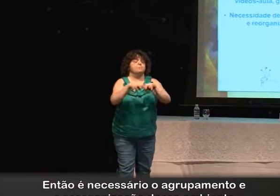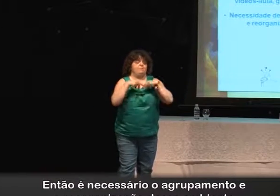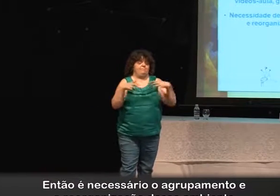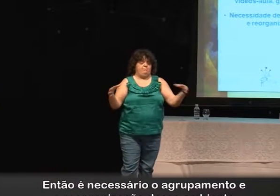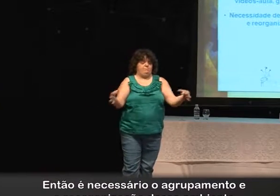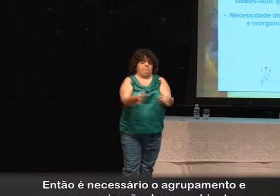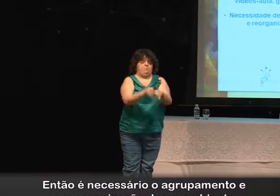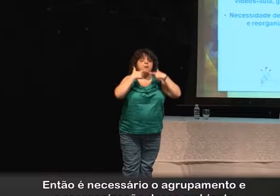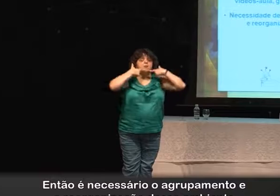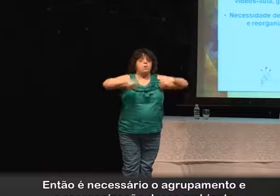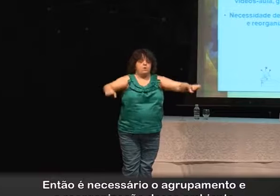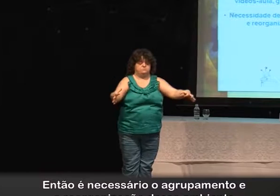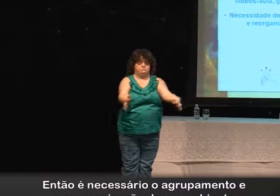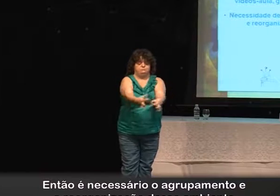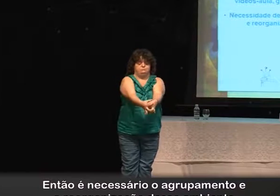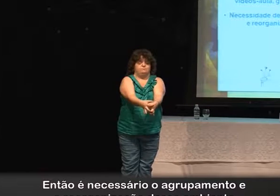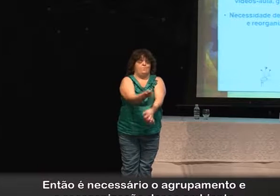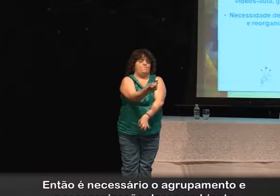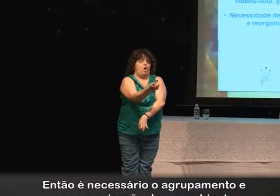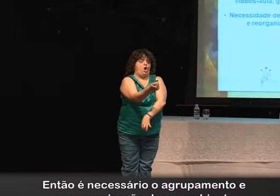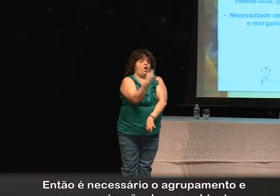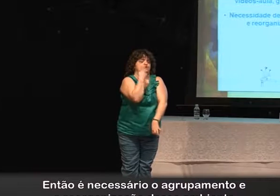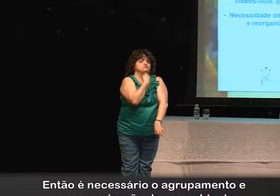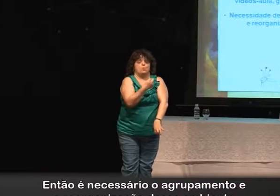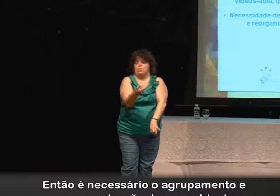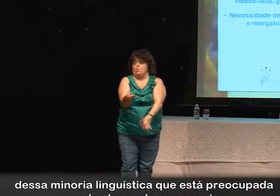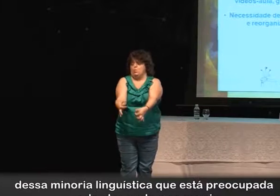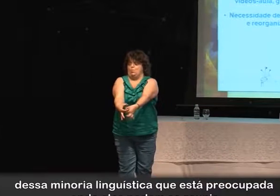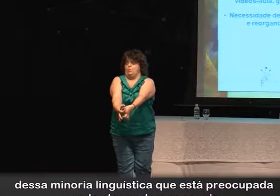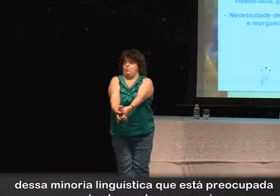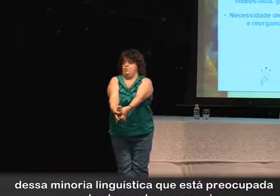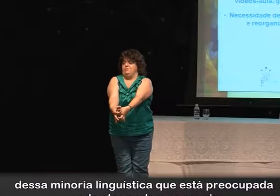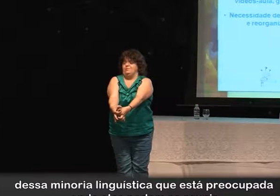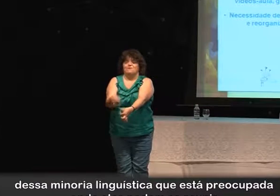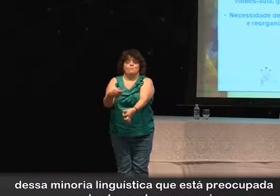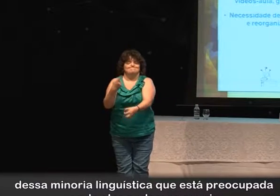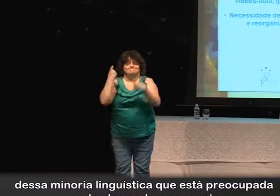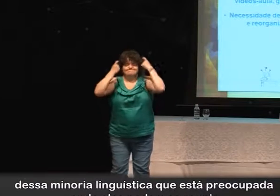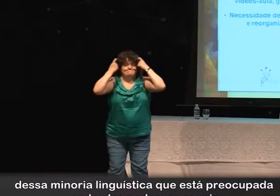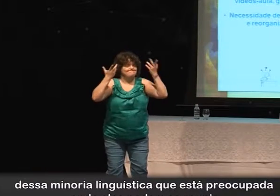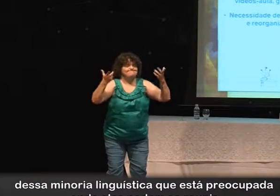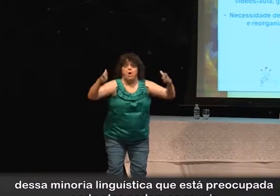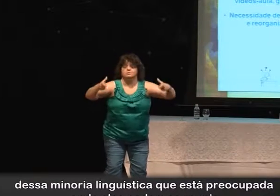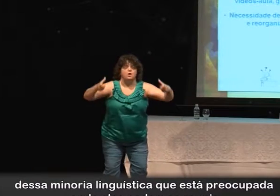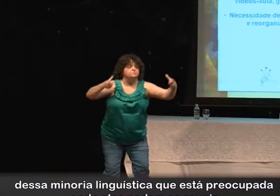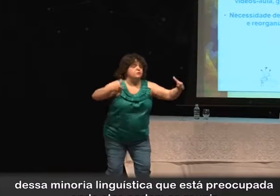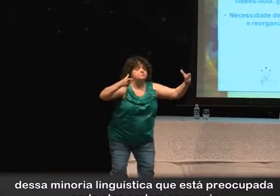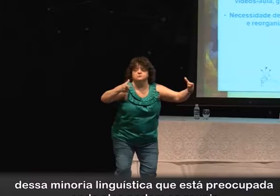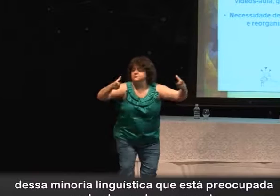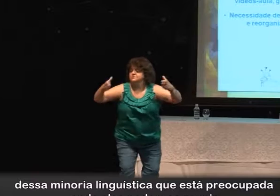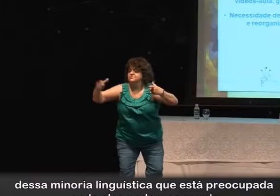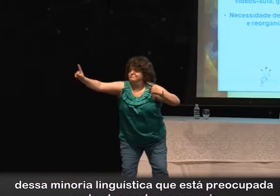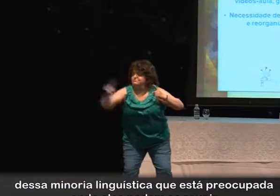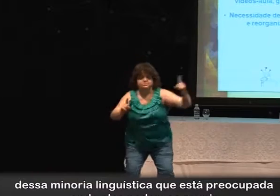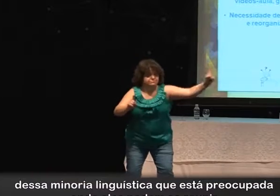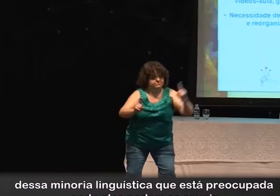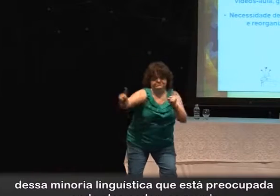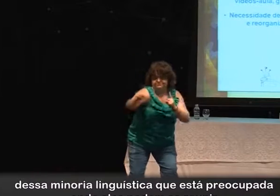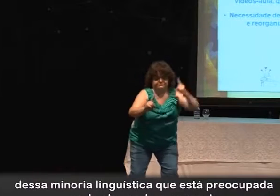agrupamento e a reorganização desse ambiente, dessa minoria linguística que está realmente preocupada, onde eles podem